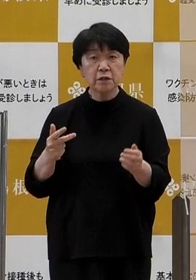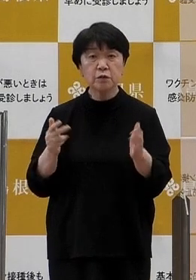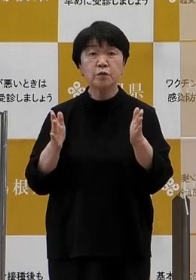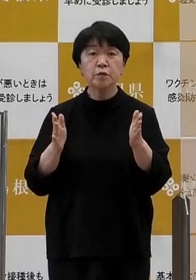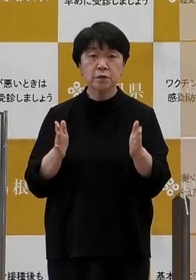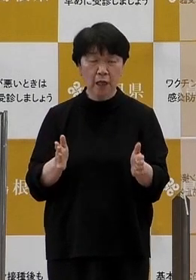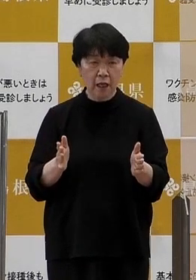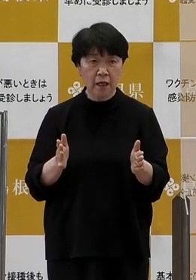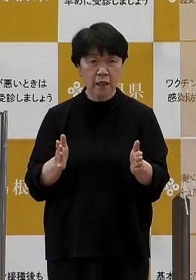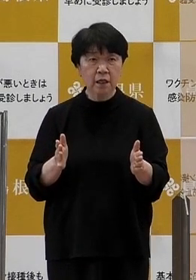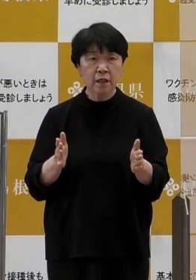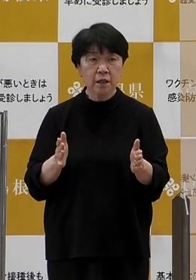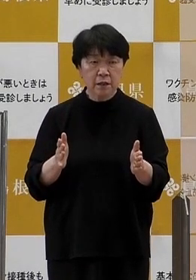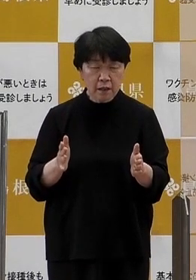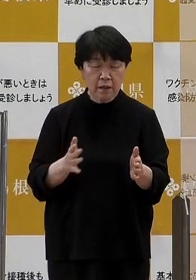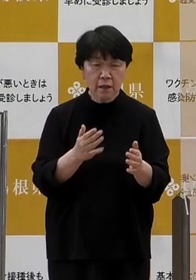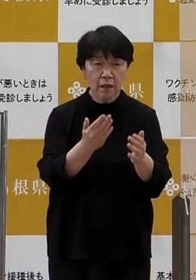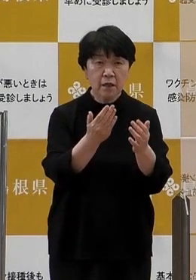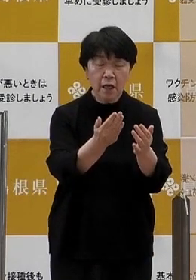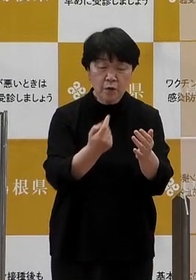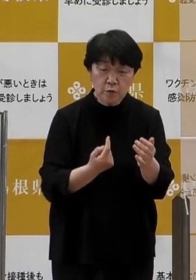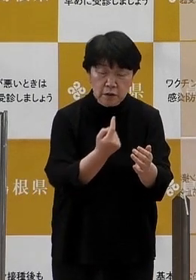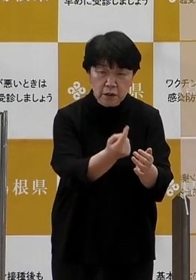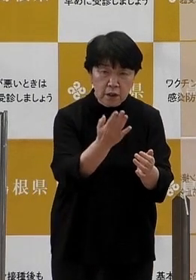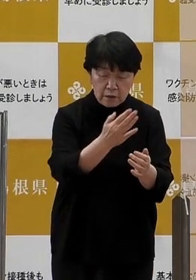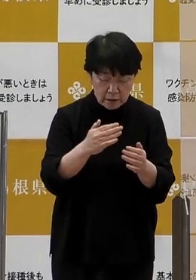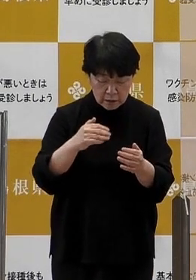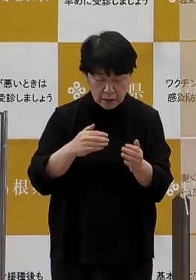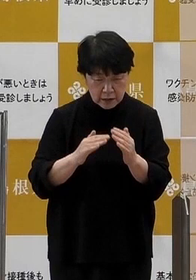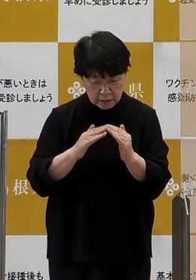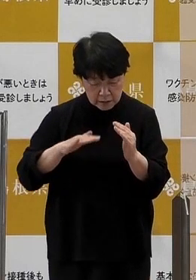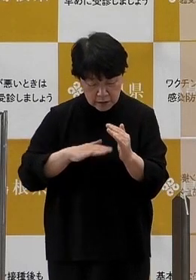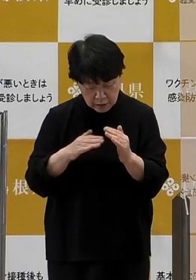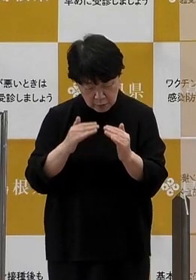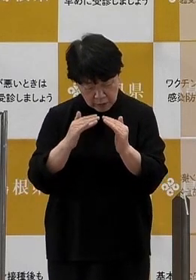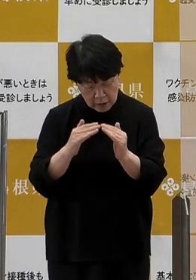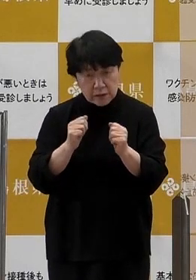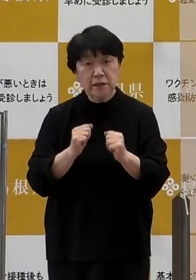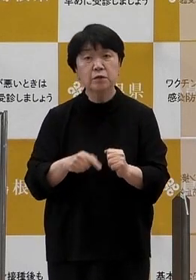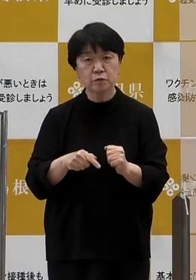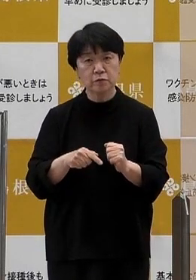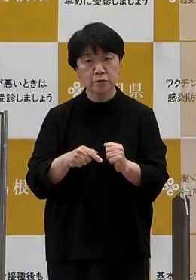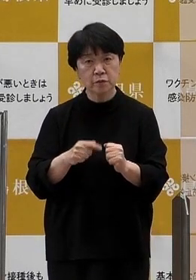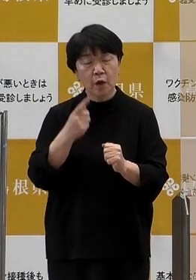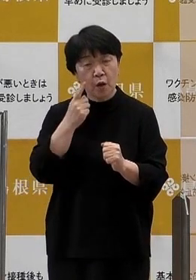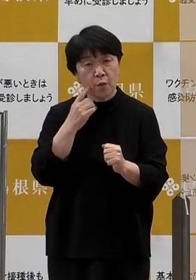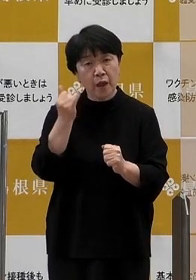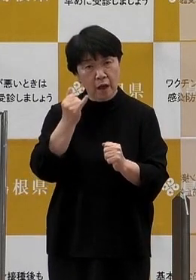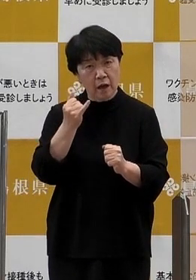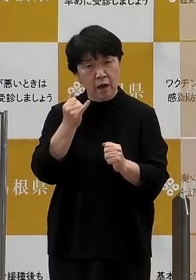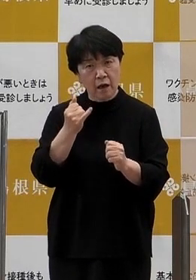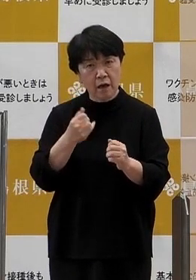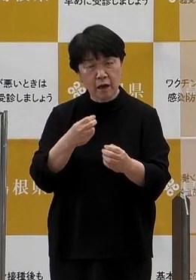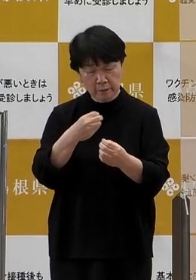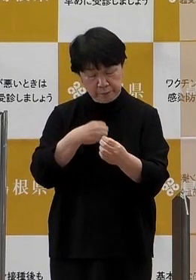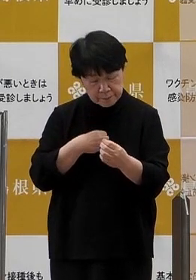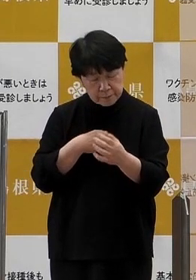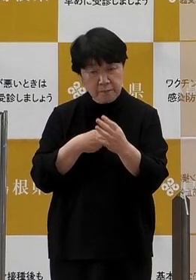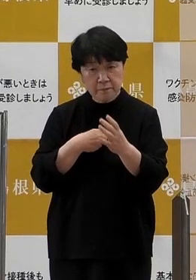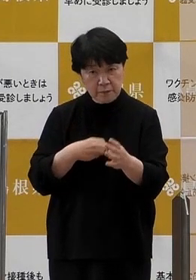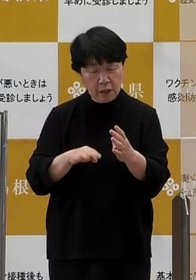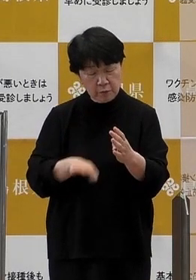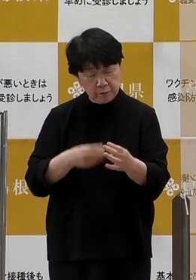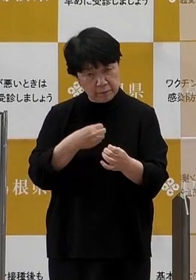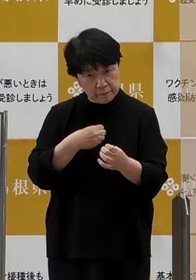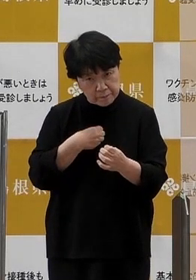学校に出られずにおられれば、自分が発症したり親御さんが発症したりして、そしてその感染者